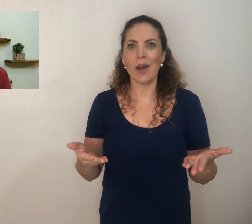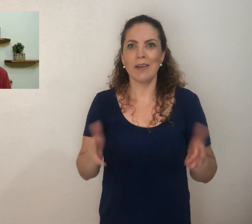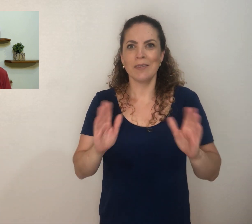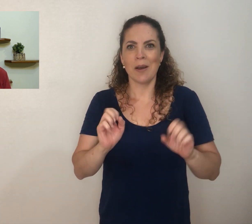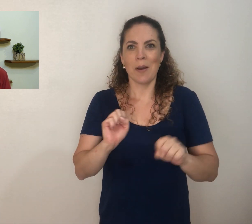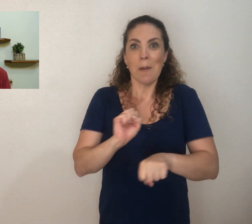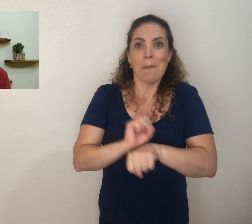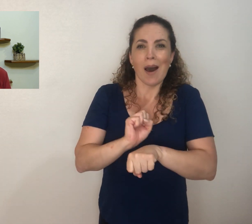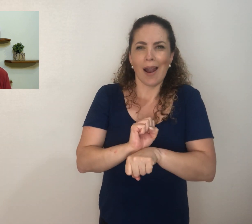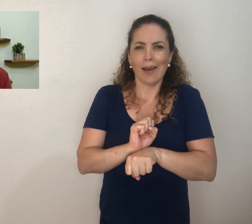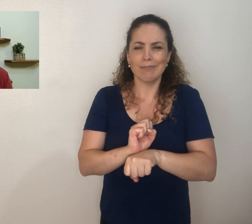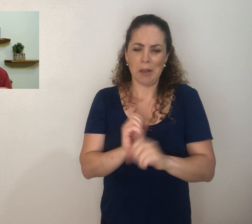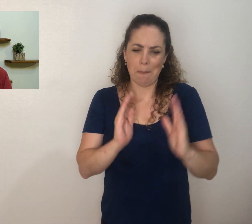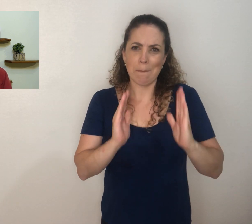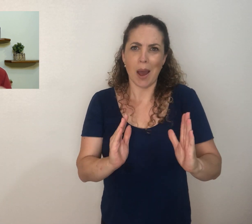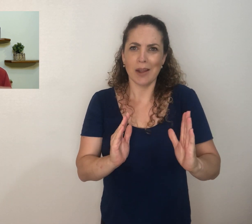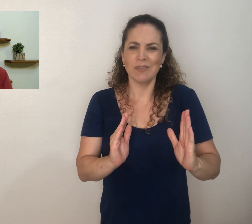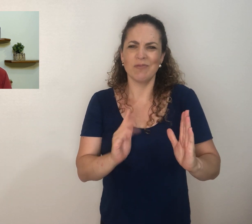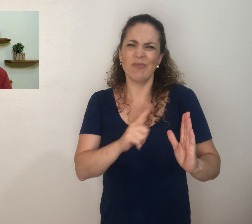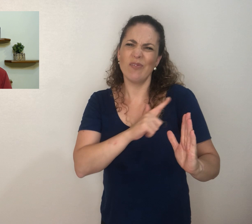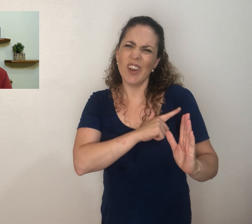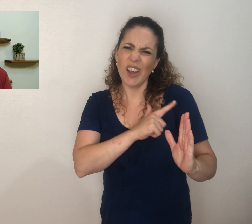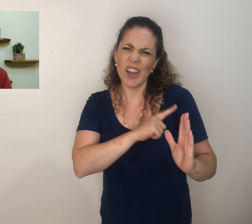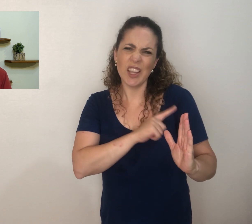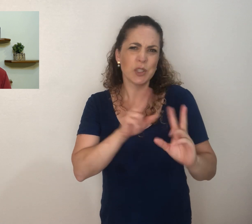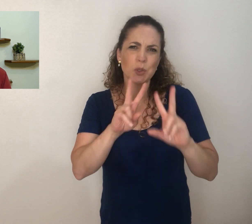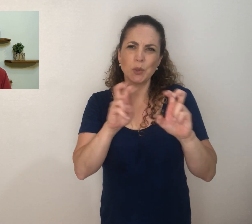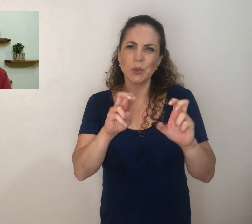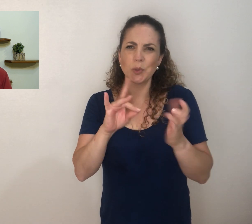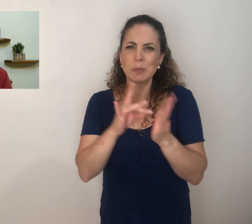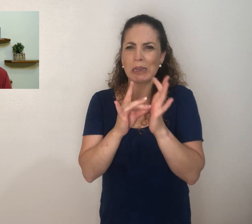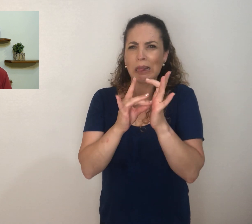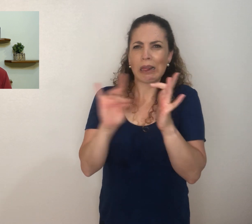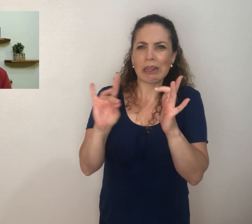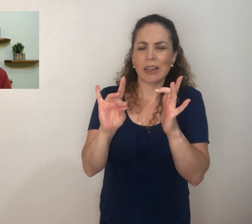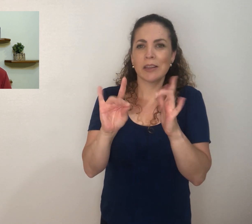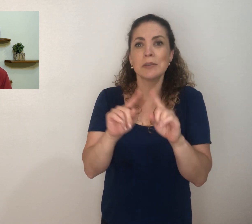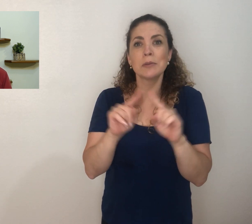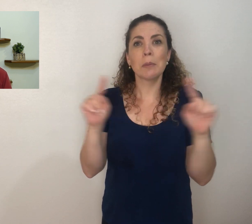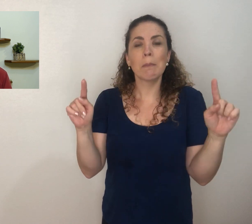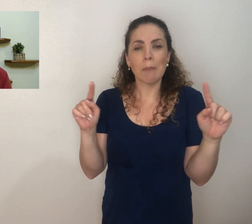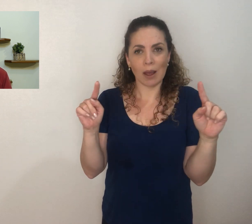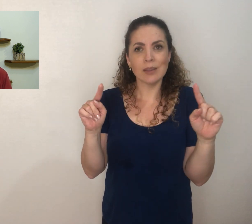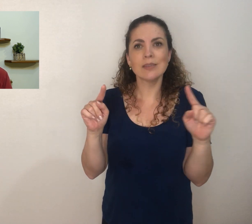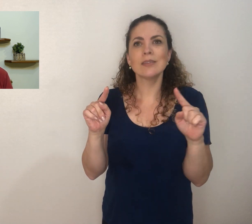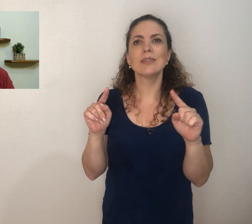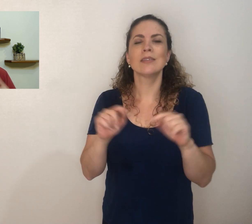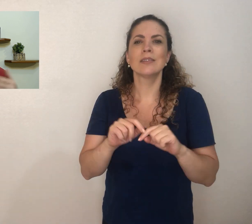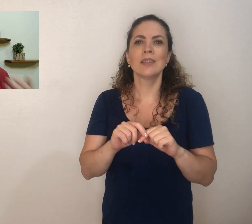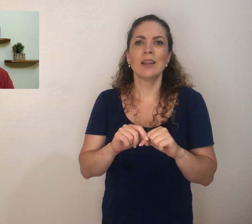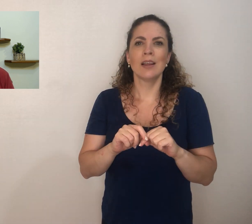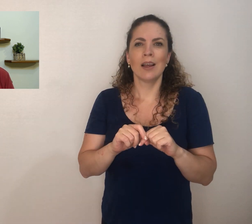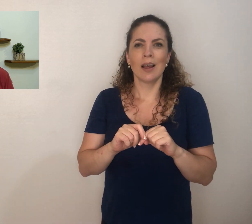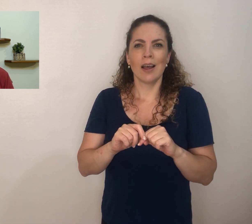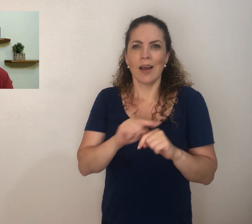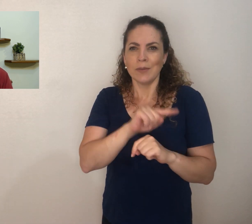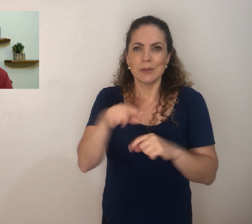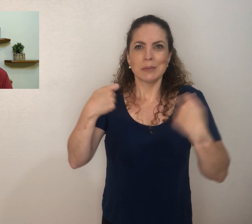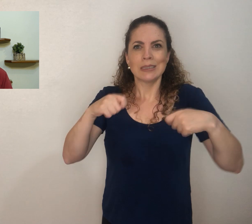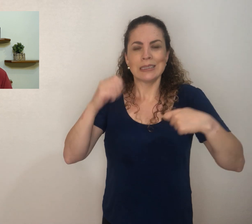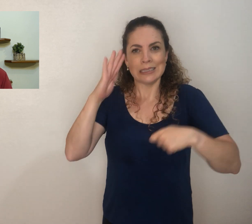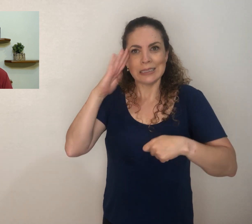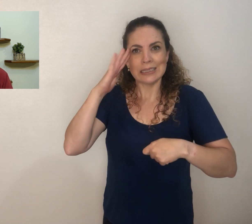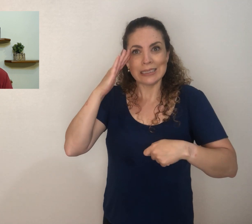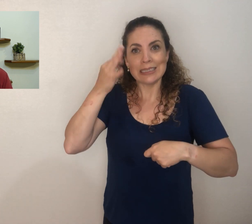é a manifestação do anticristo, porque a gente quer que fique tudo bem claro e simples. Na próxima semana,